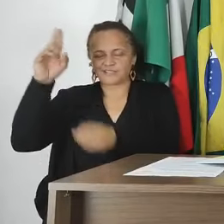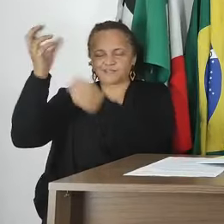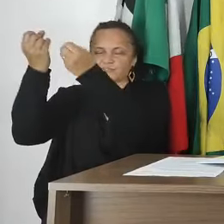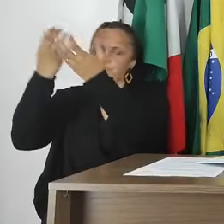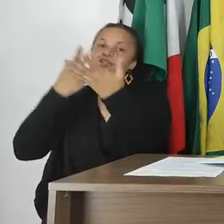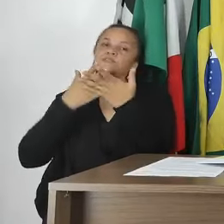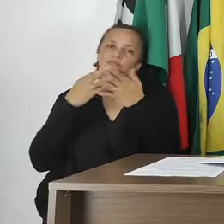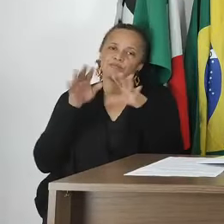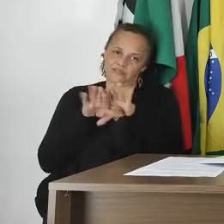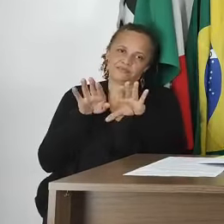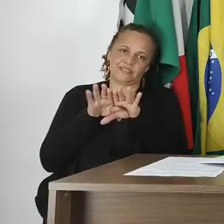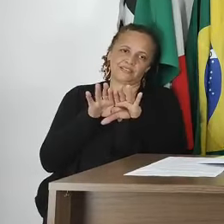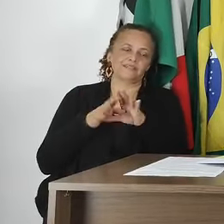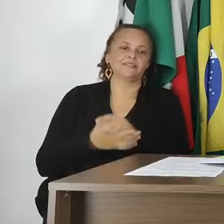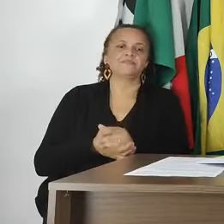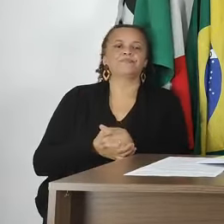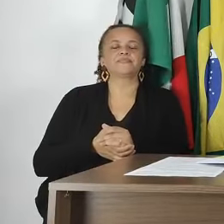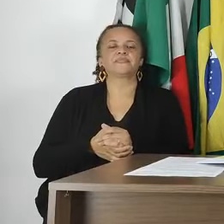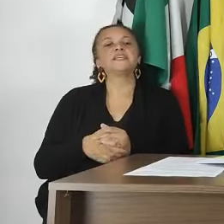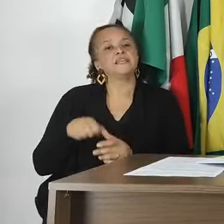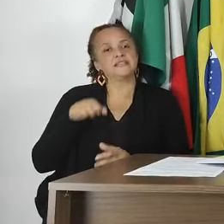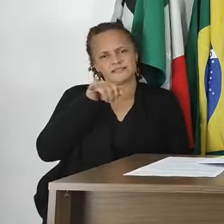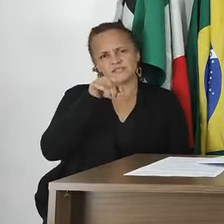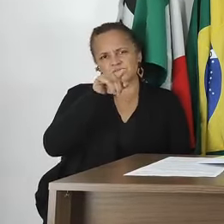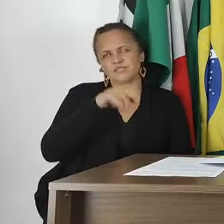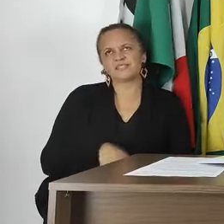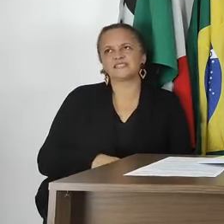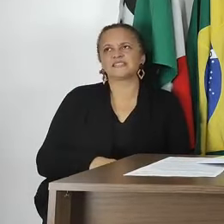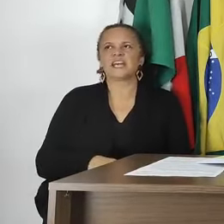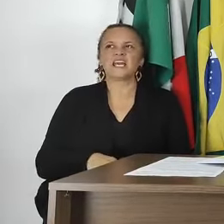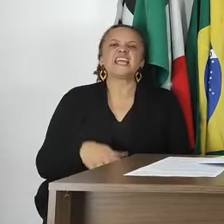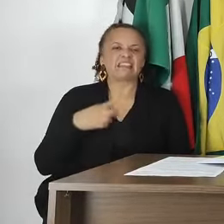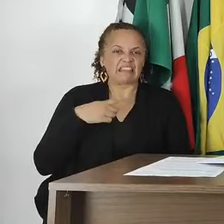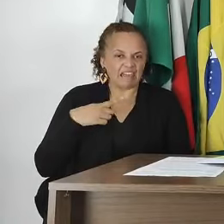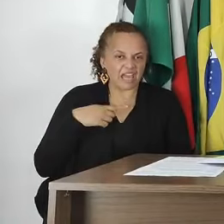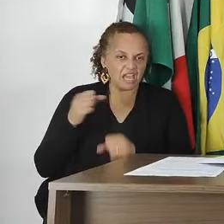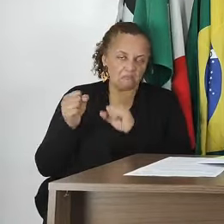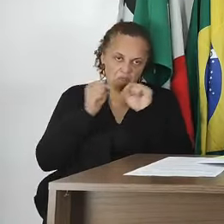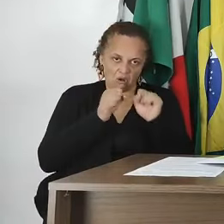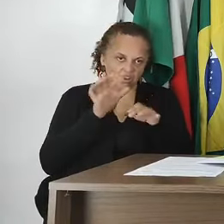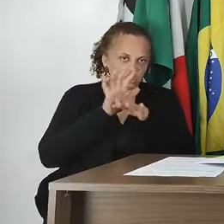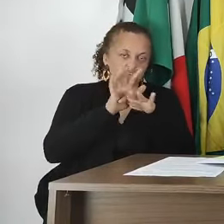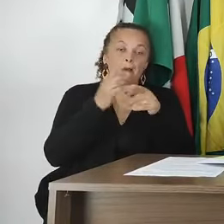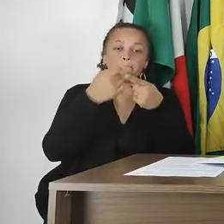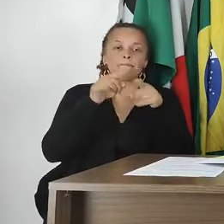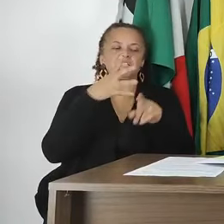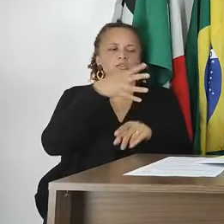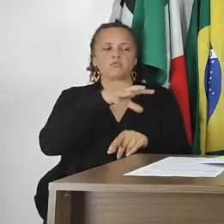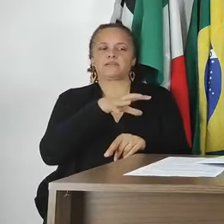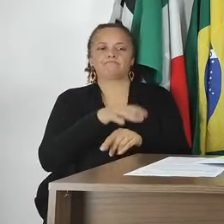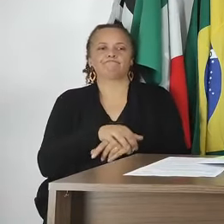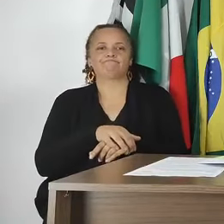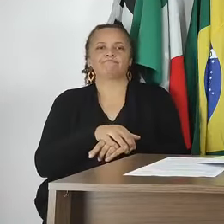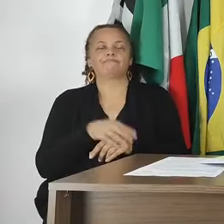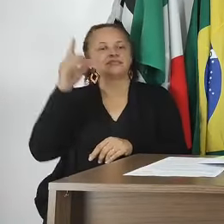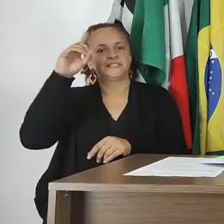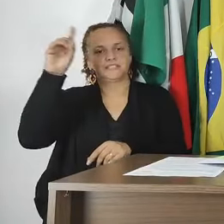abençoado. Se você realmente negar e saber que tem condições de abençoar, você está traindo maldições para